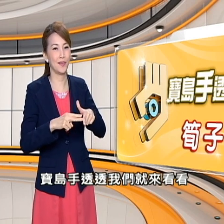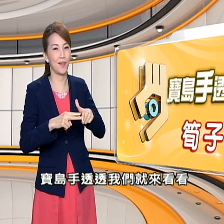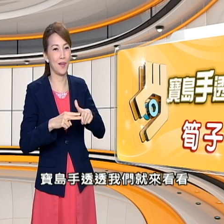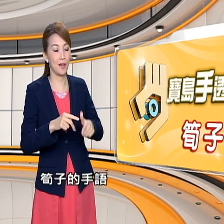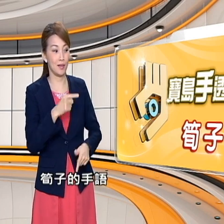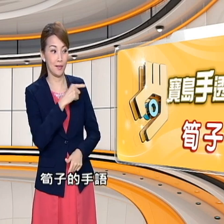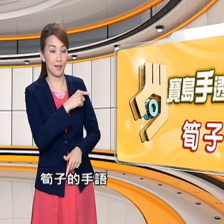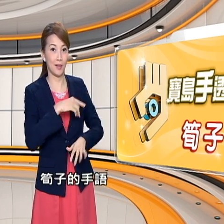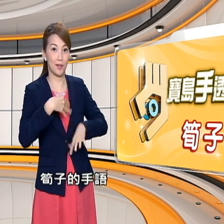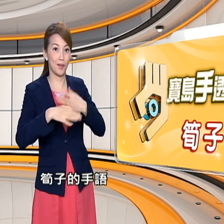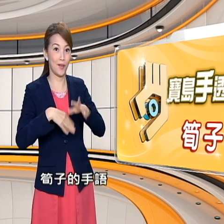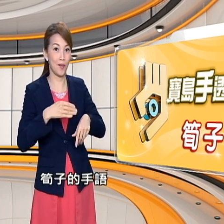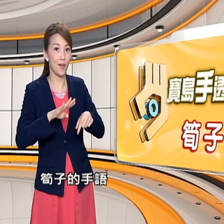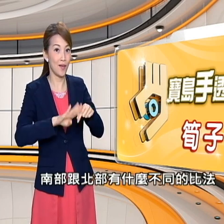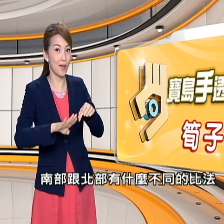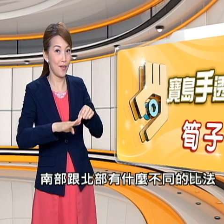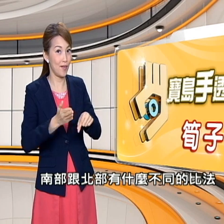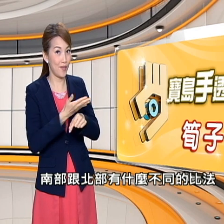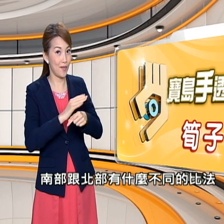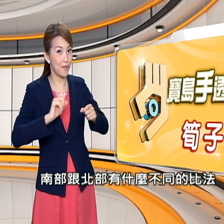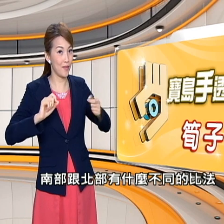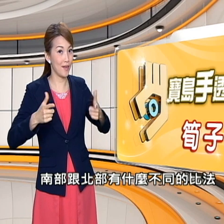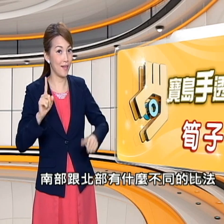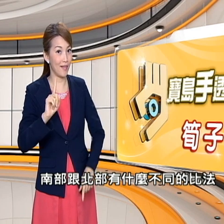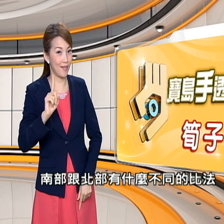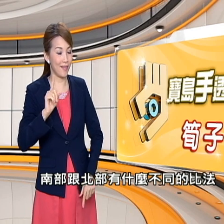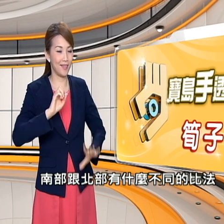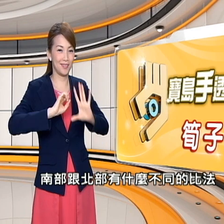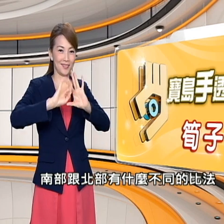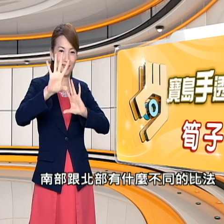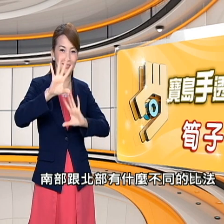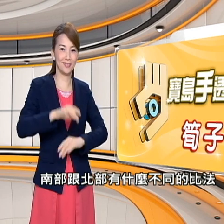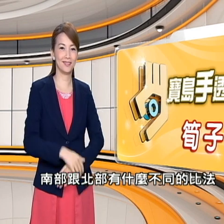笋子的手语，南部跟北部有什么不同的笔法。